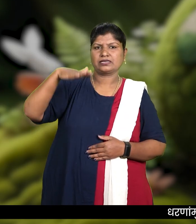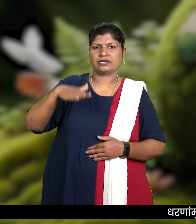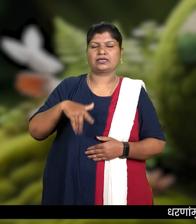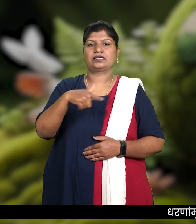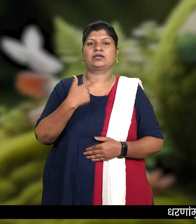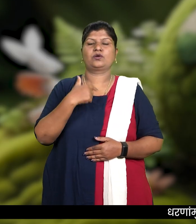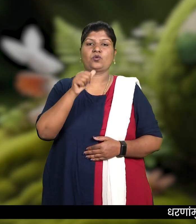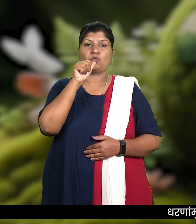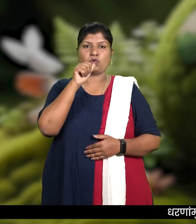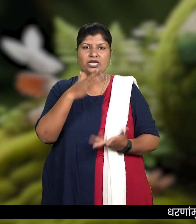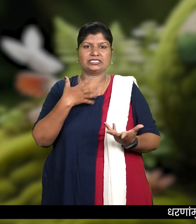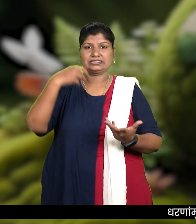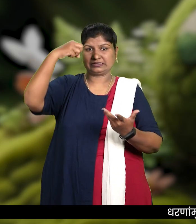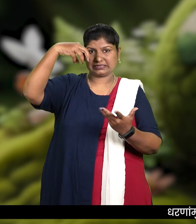पाण्याचा प्रवाहही कमी होतो.